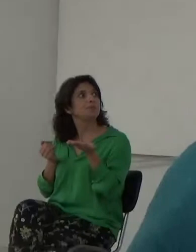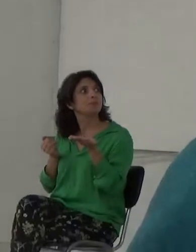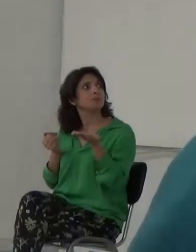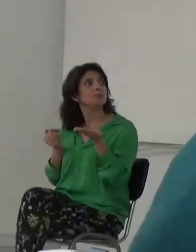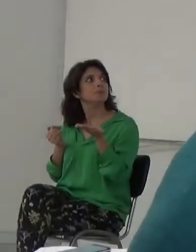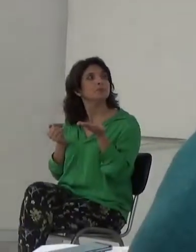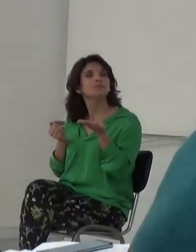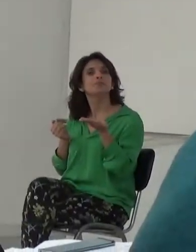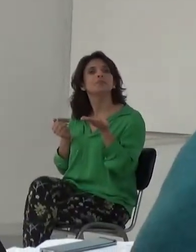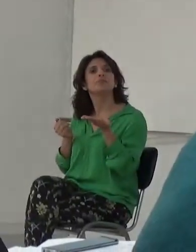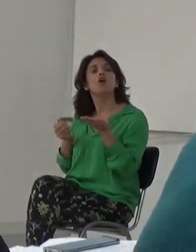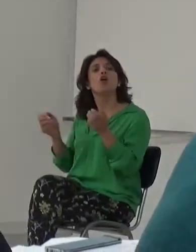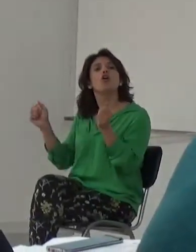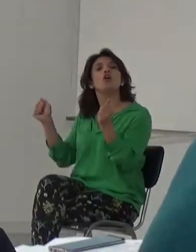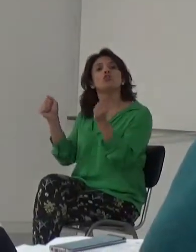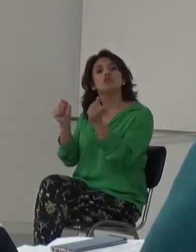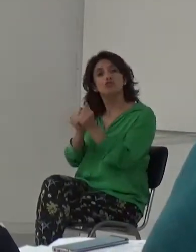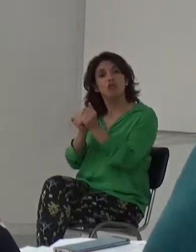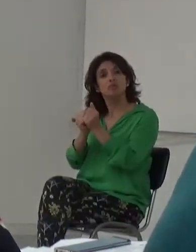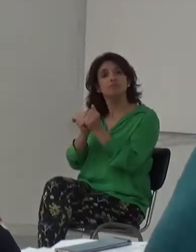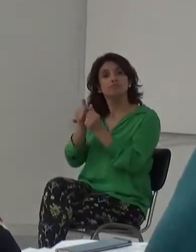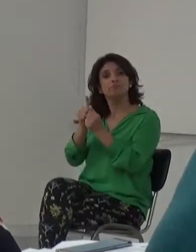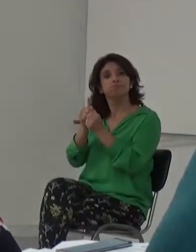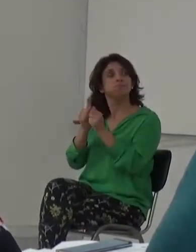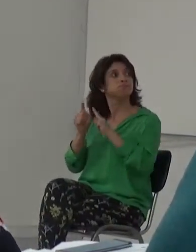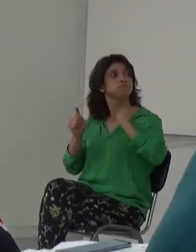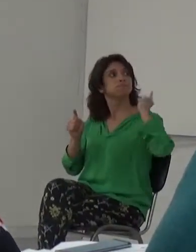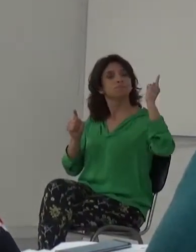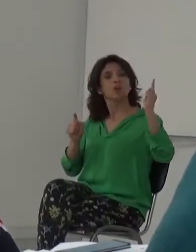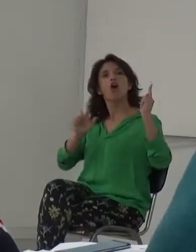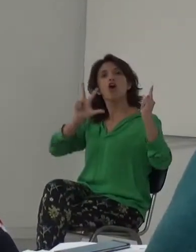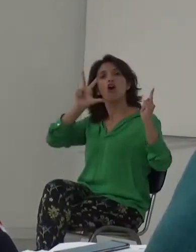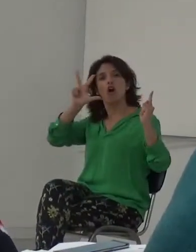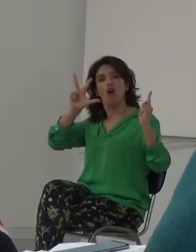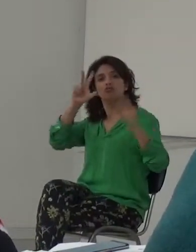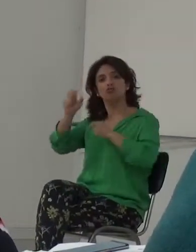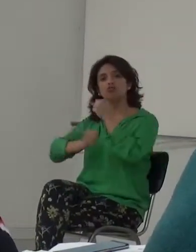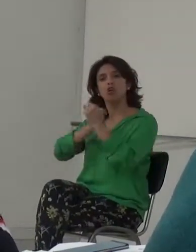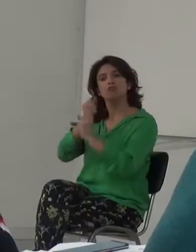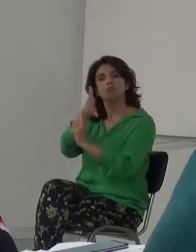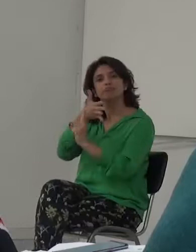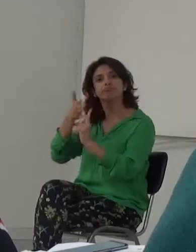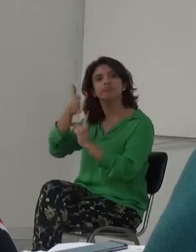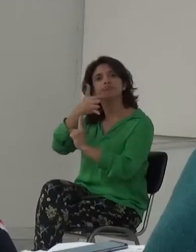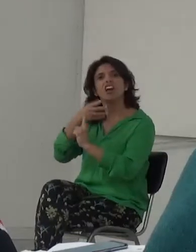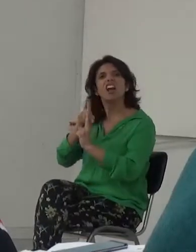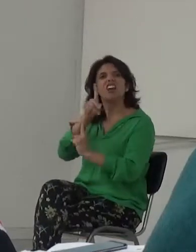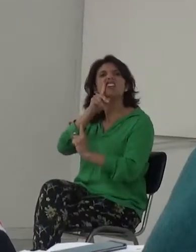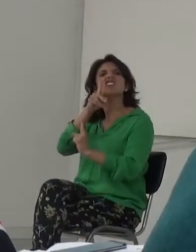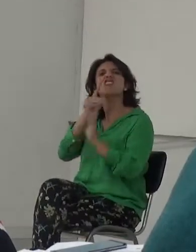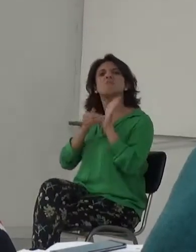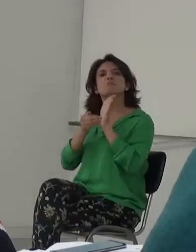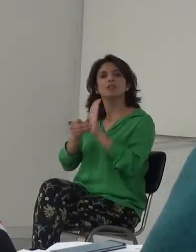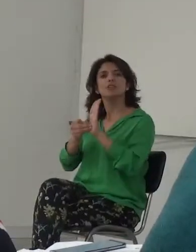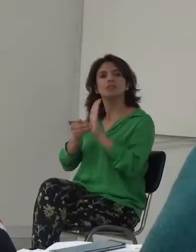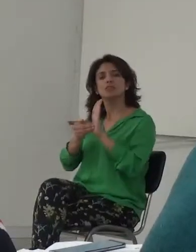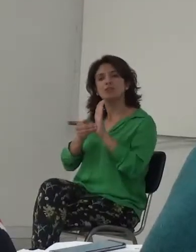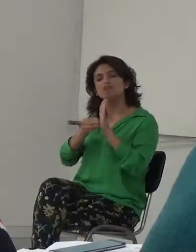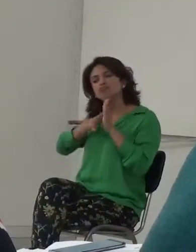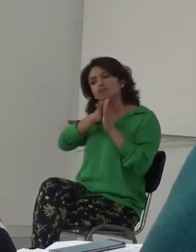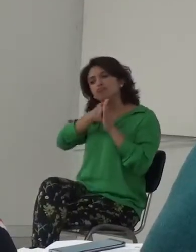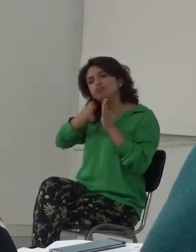con el signante de 8 años de inmersión en la lengua, de experiencia lingüística, quien presenta los relatos con